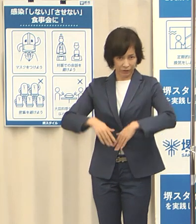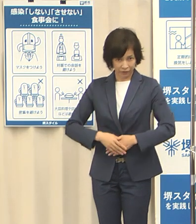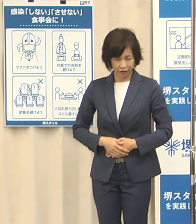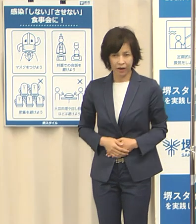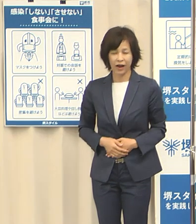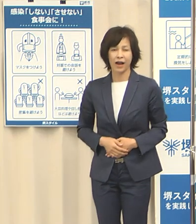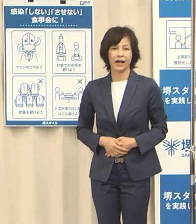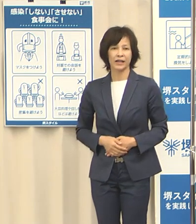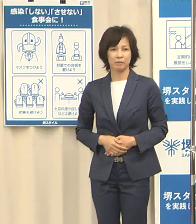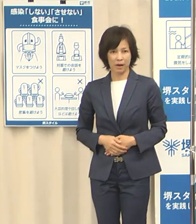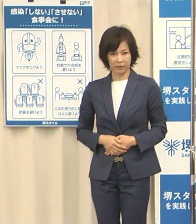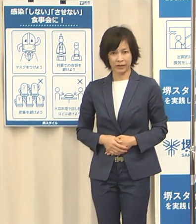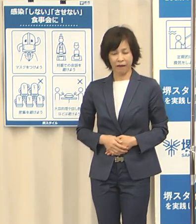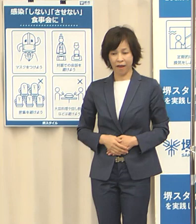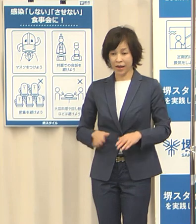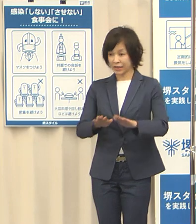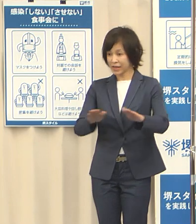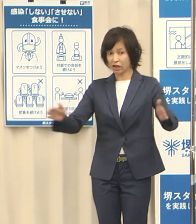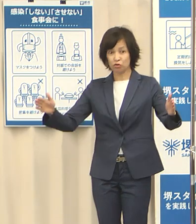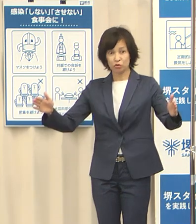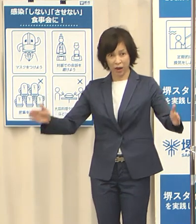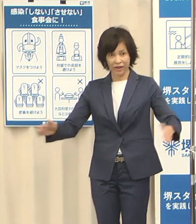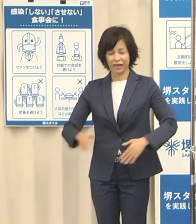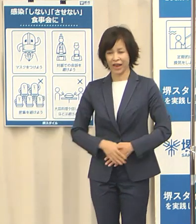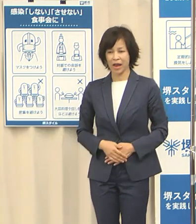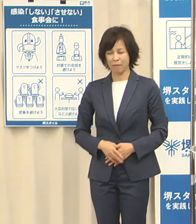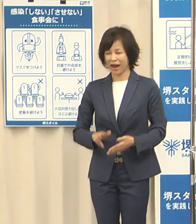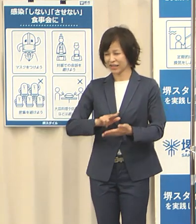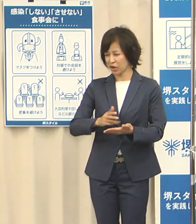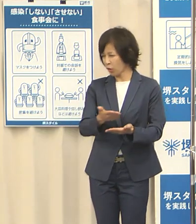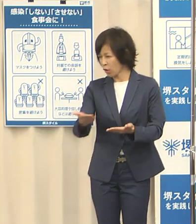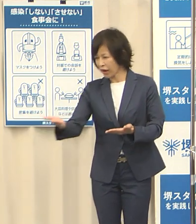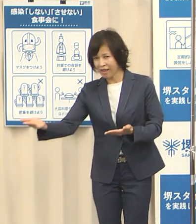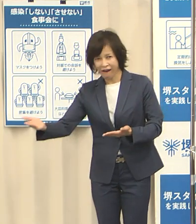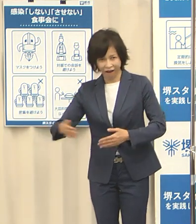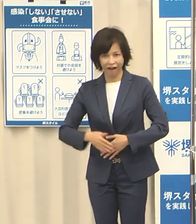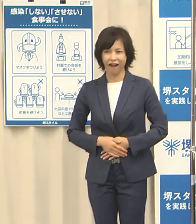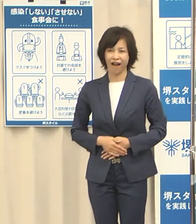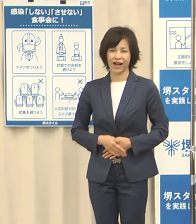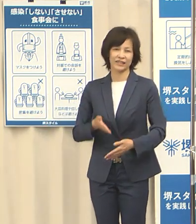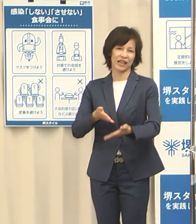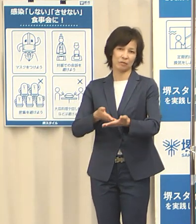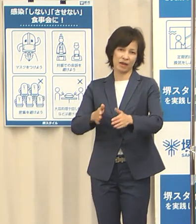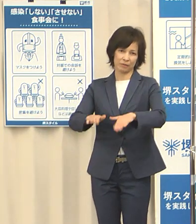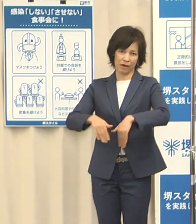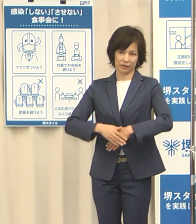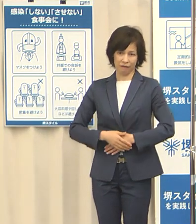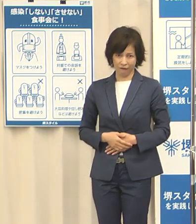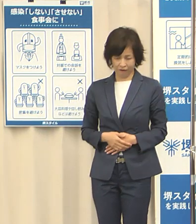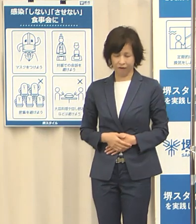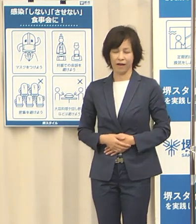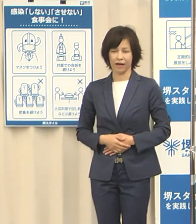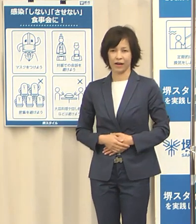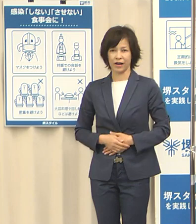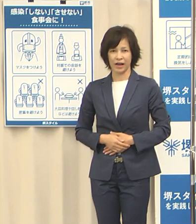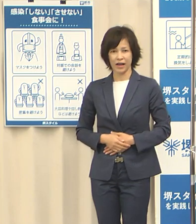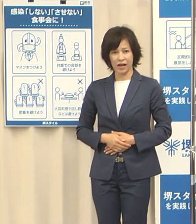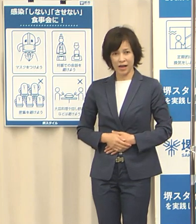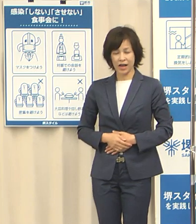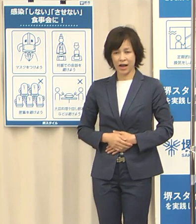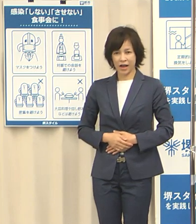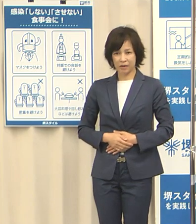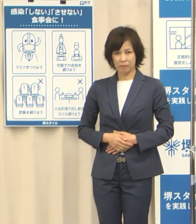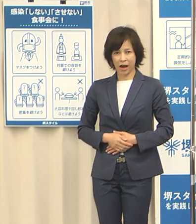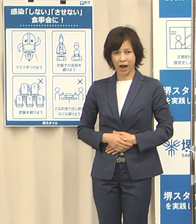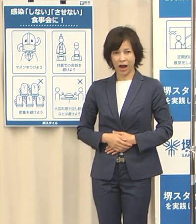まで平机でですね、資料をいろいろと広げながらやることが多かったもので、平机で行っていたり、アクリルのパネルを設